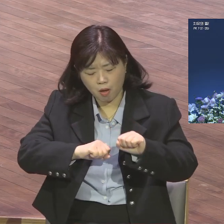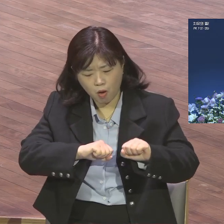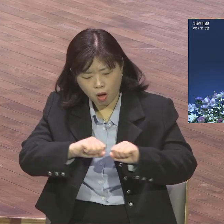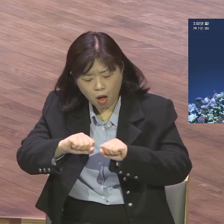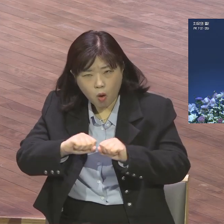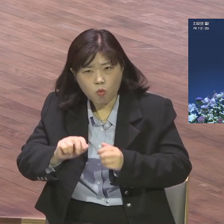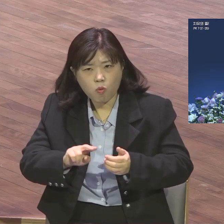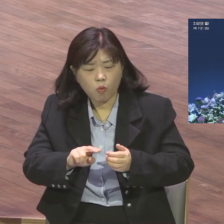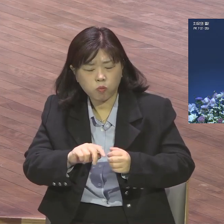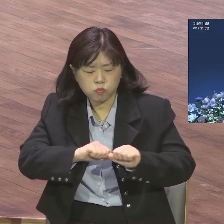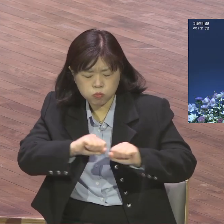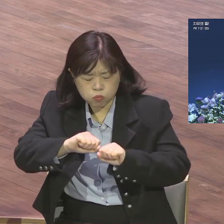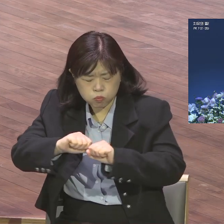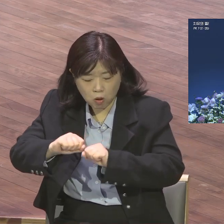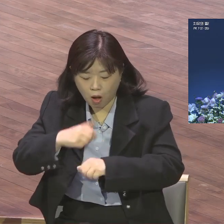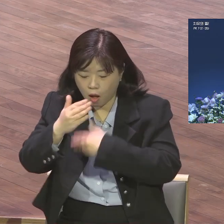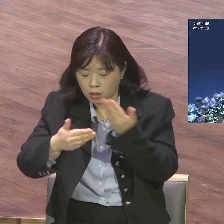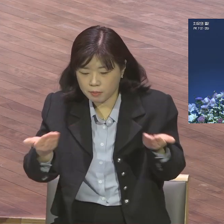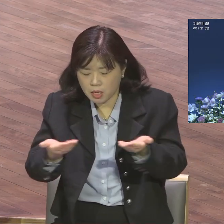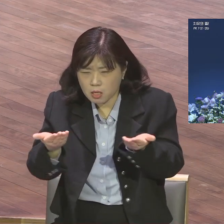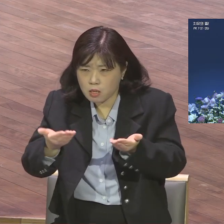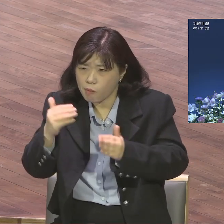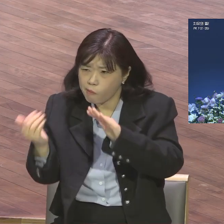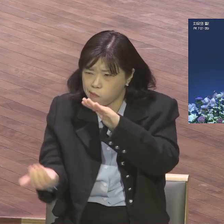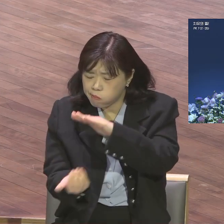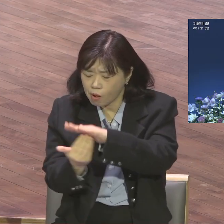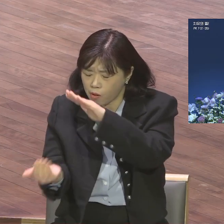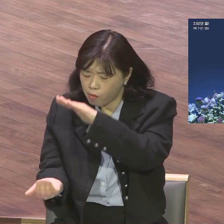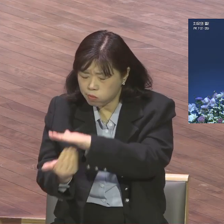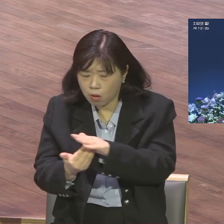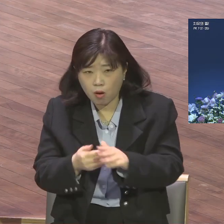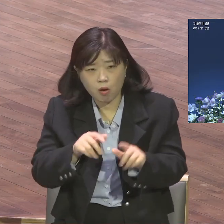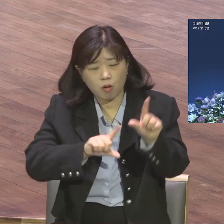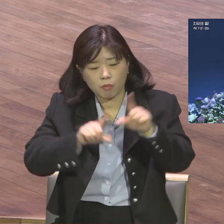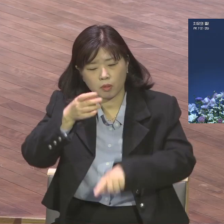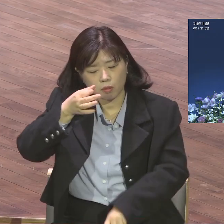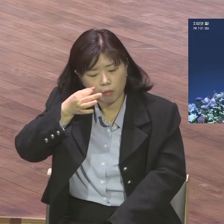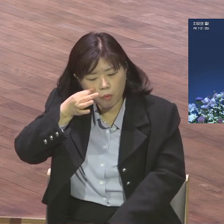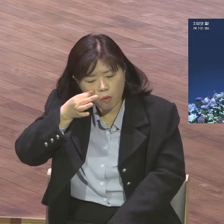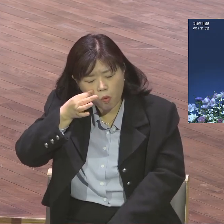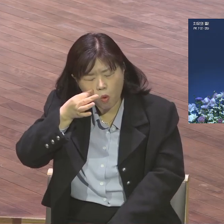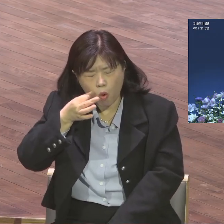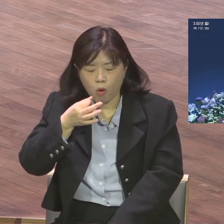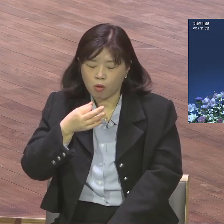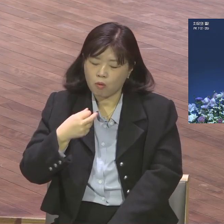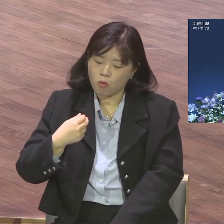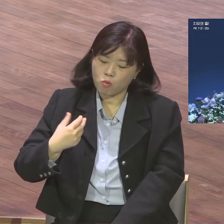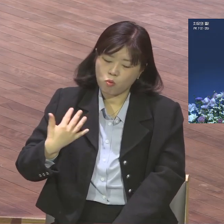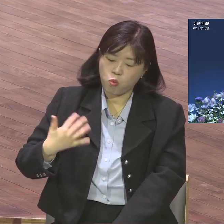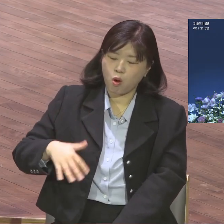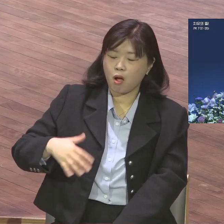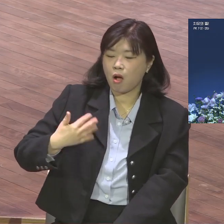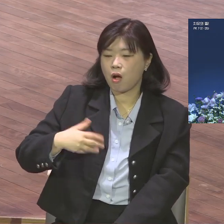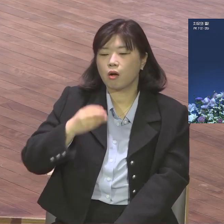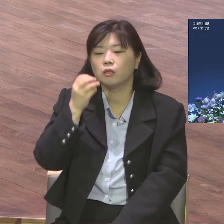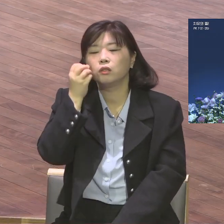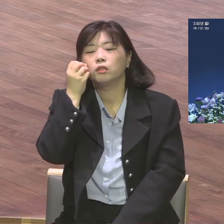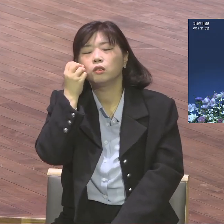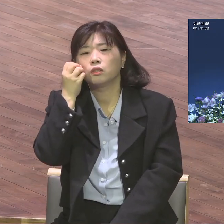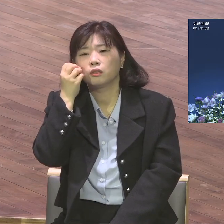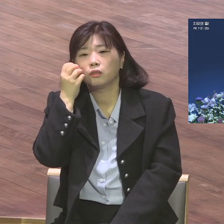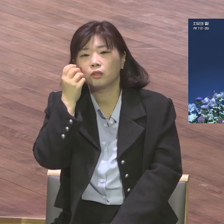신묘막측하다라는 그런 단어밖에 저 표현할 수가 없어요. 우리 인위적으로 뭔가 한 게 아무것도 없어요. 영국에는 좀 인위적으로 인간적인